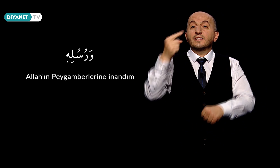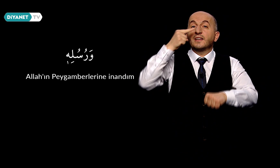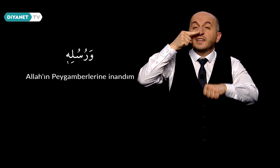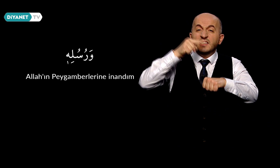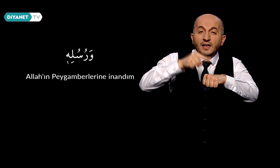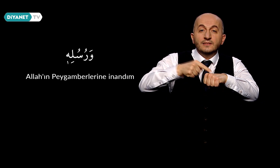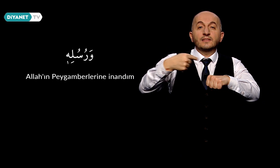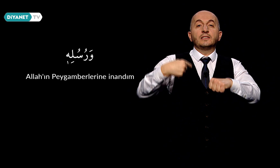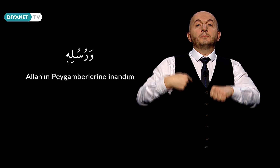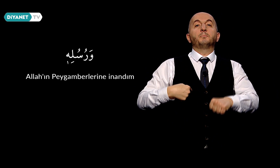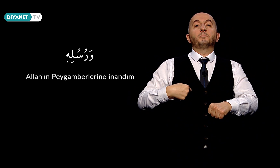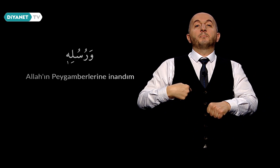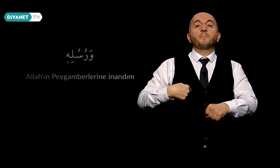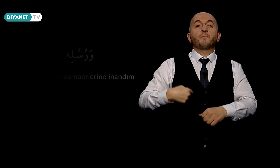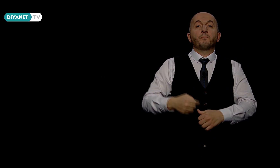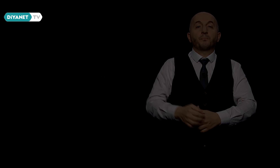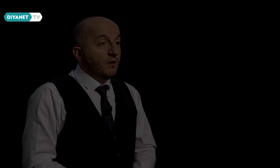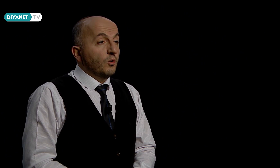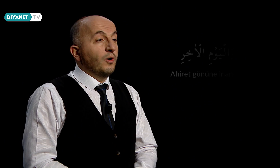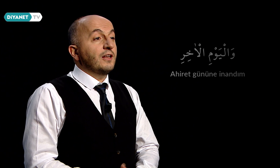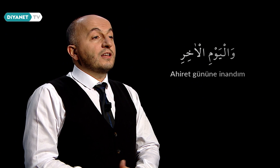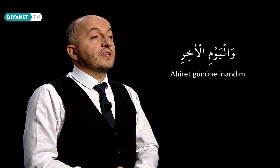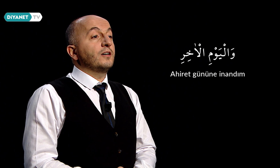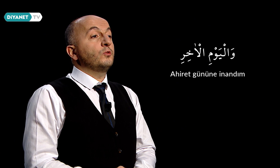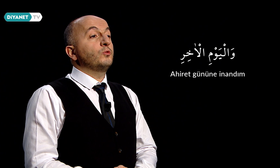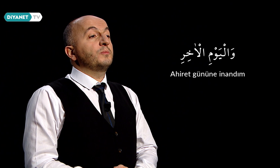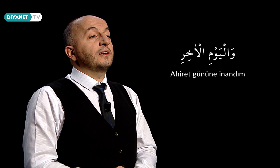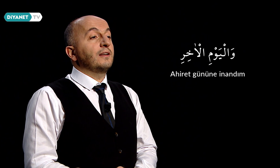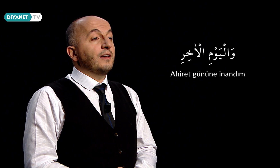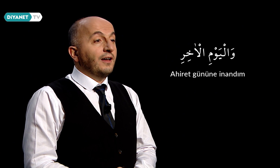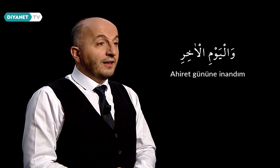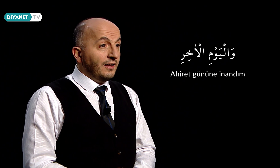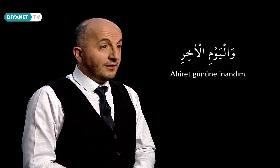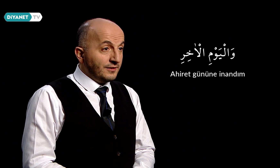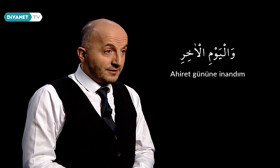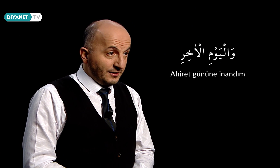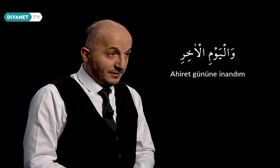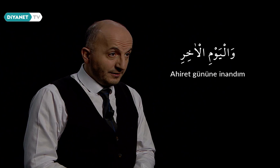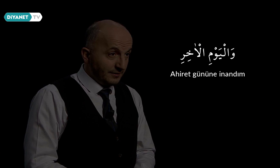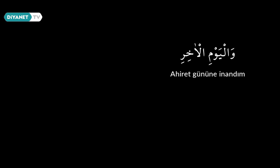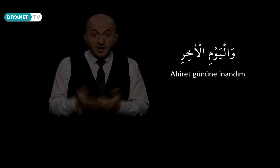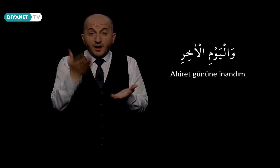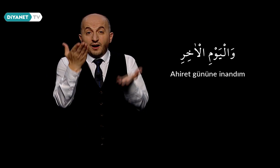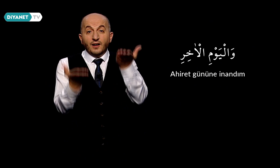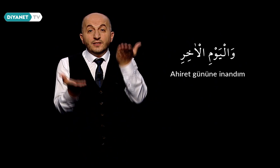peygamberlerine inandım. Vel yevmil ahiri,